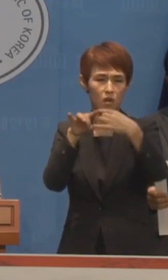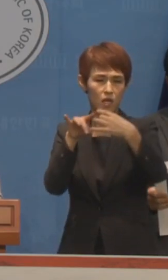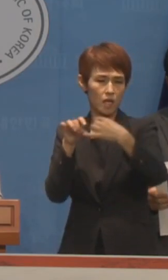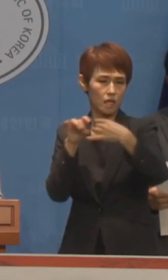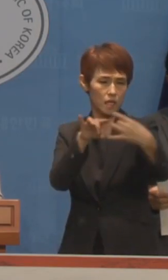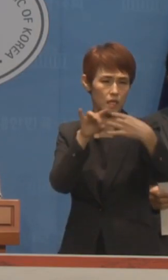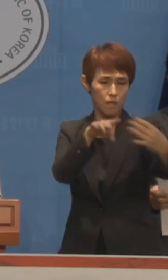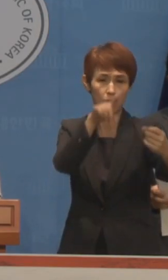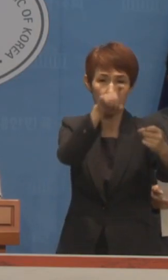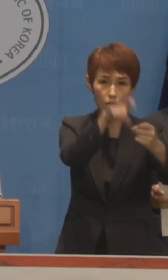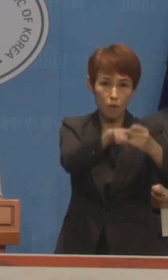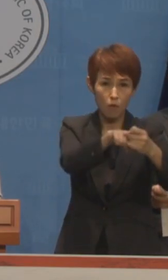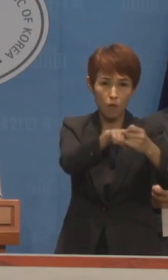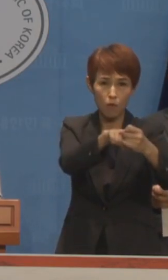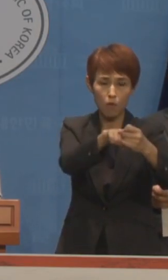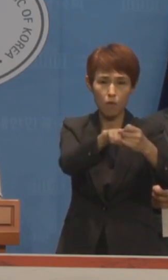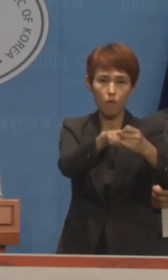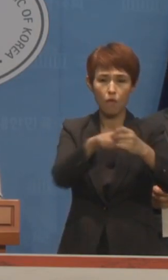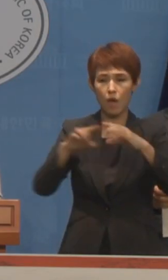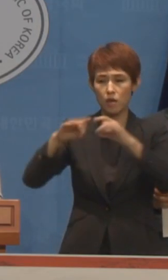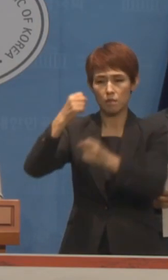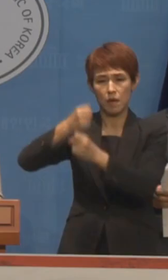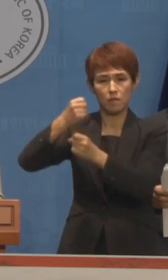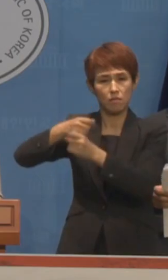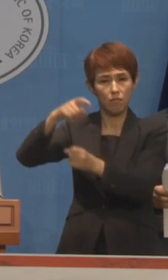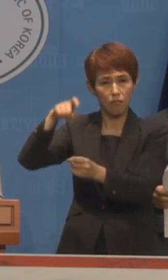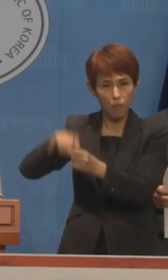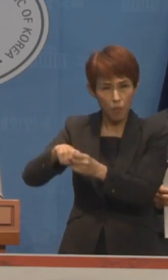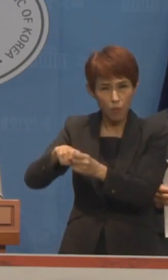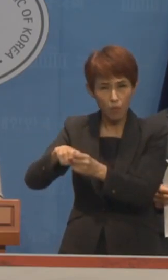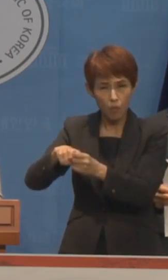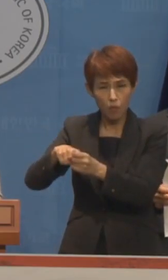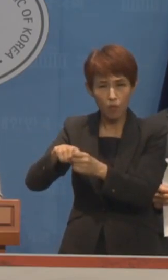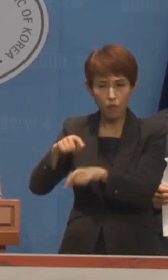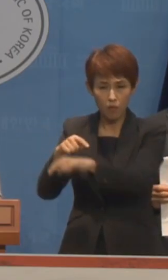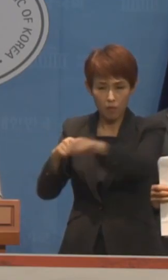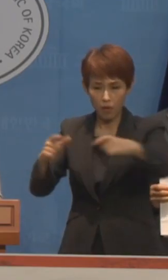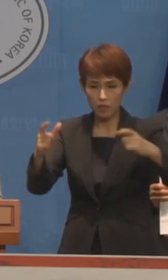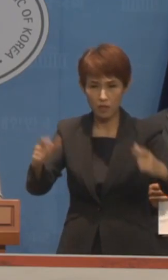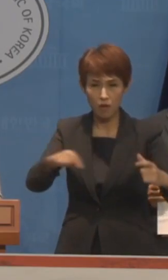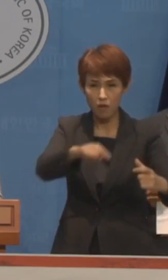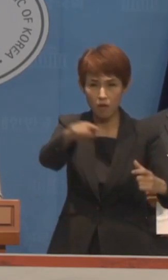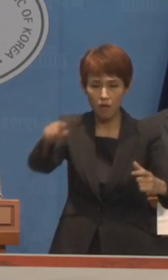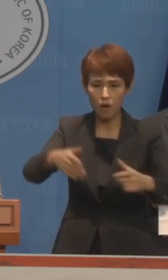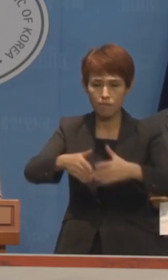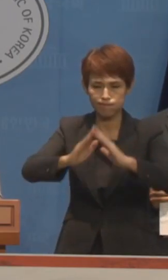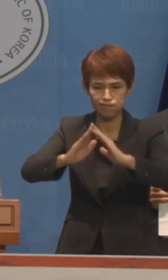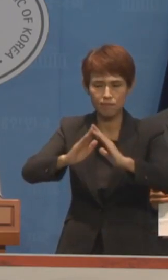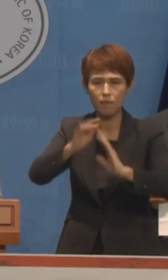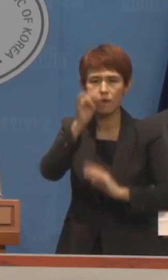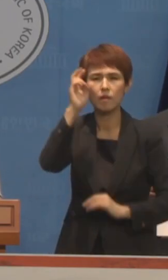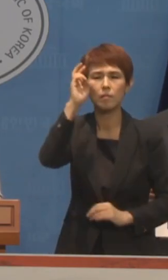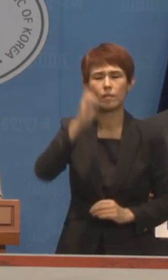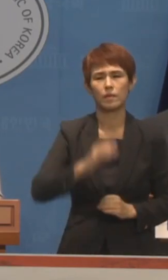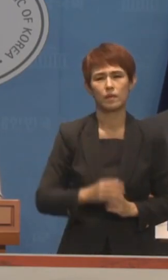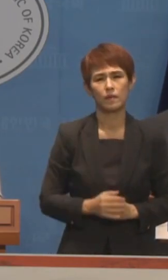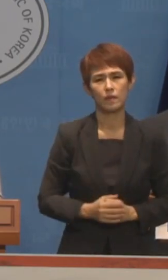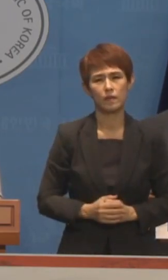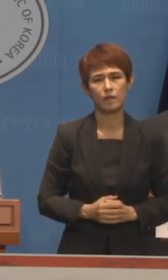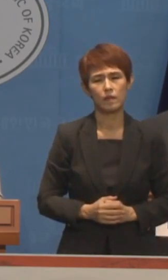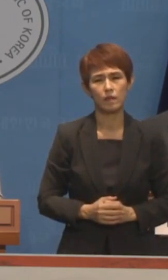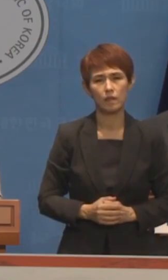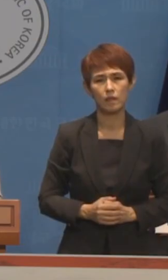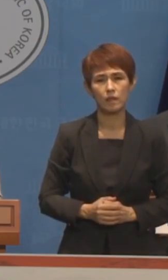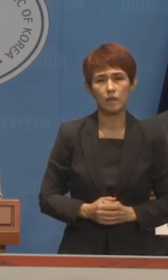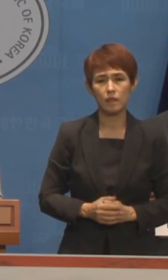위해서, 자본을 위한 에너지 생산을 위해서 이것들은 또 지역에 건설될 것입니다. 지역의